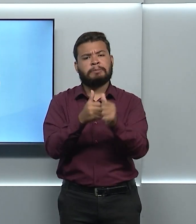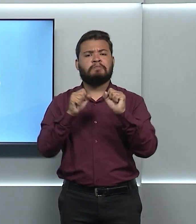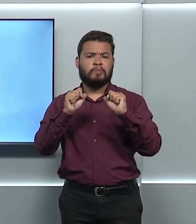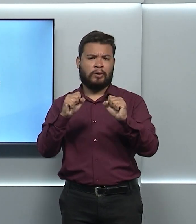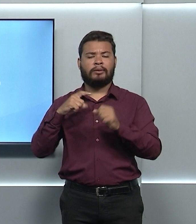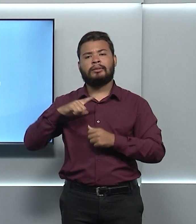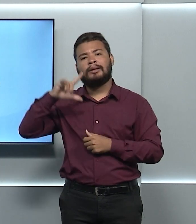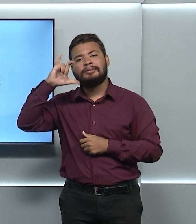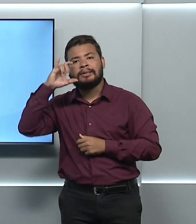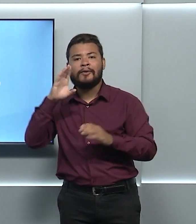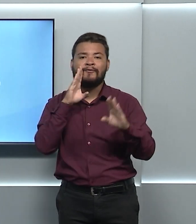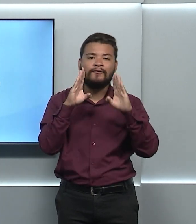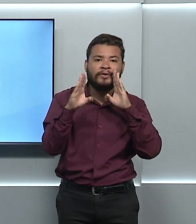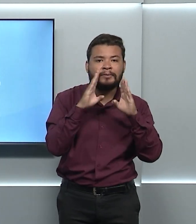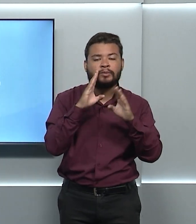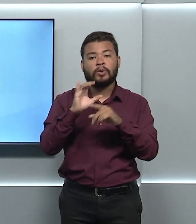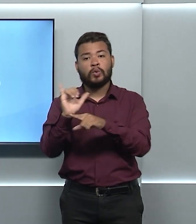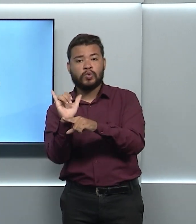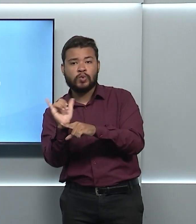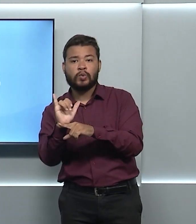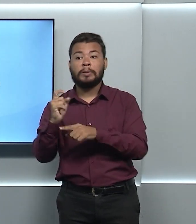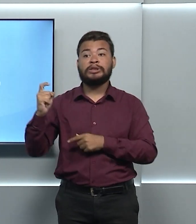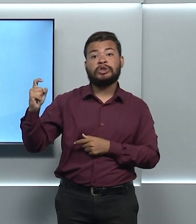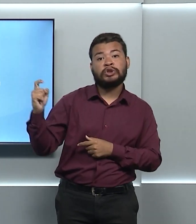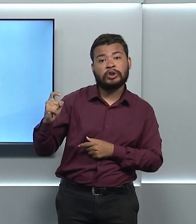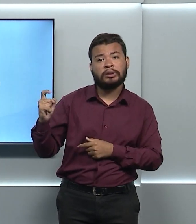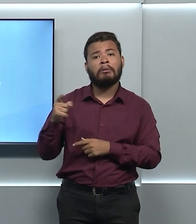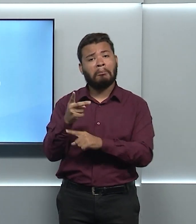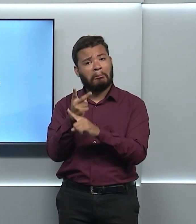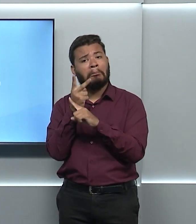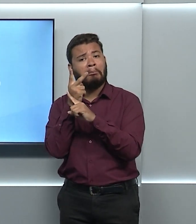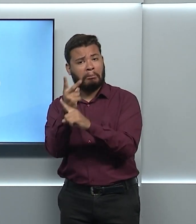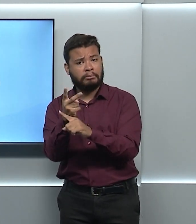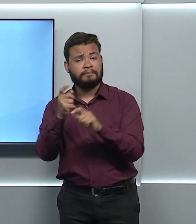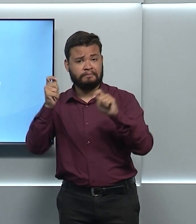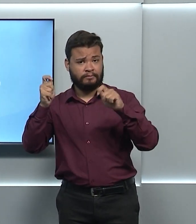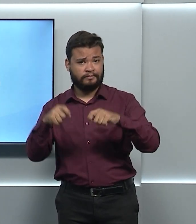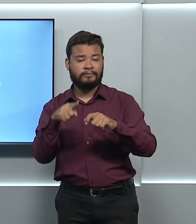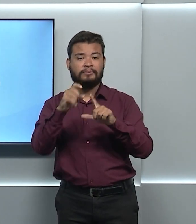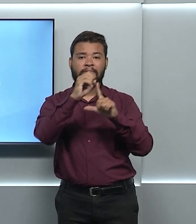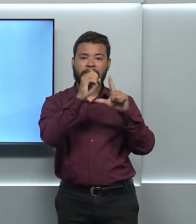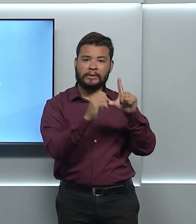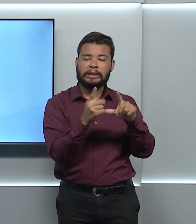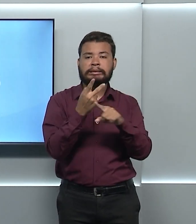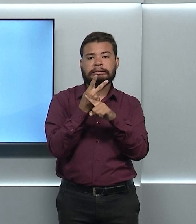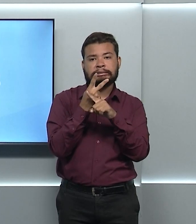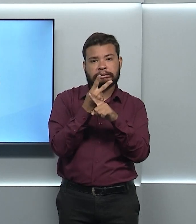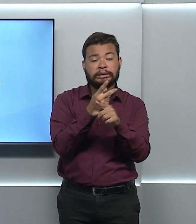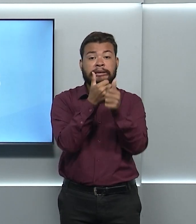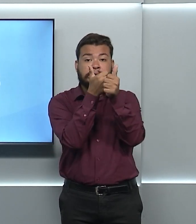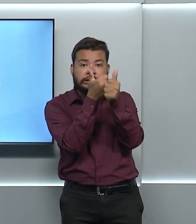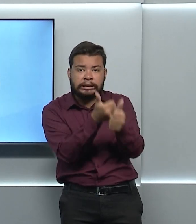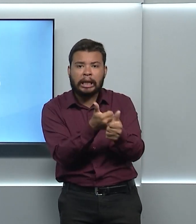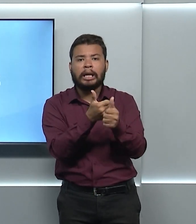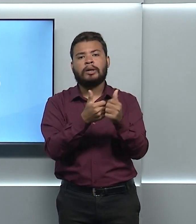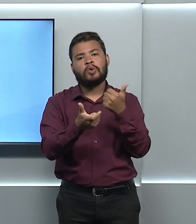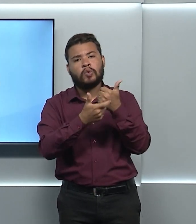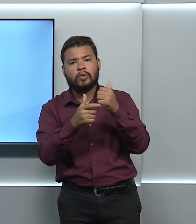Instagram, Facebook, YouTube, TikTok. Procura lá TV UFG, começa a seguir, curte, compartilha o nosso